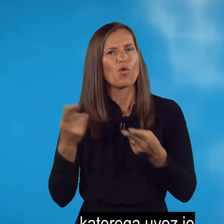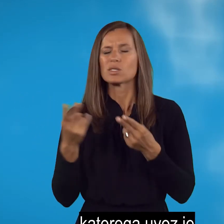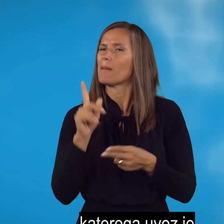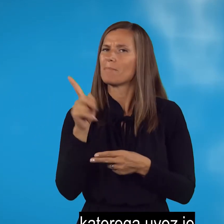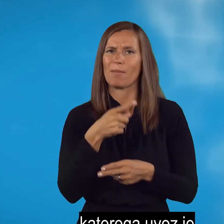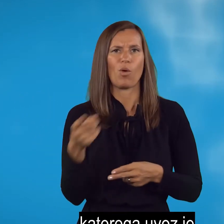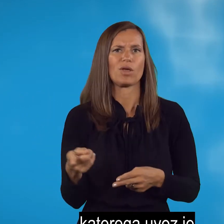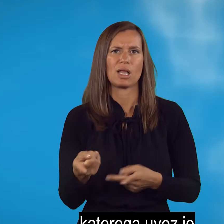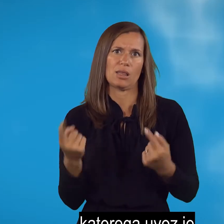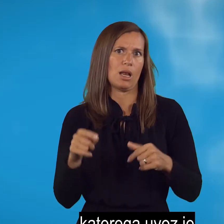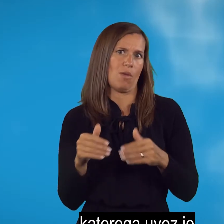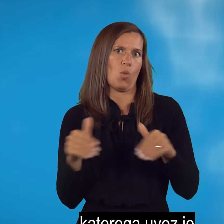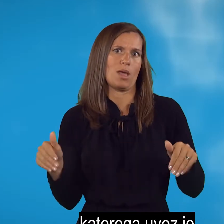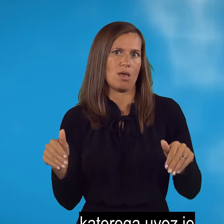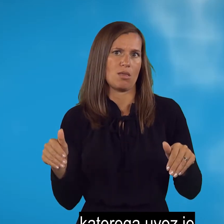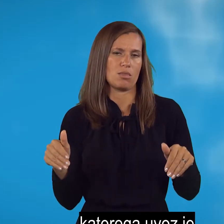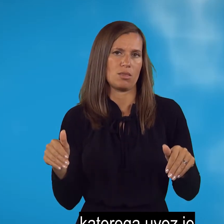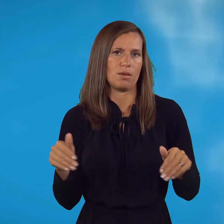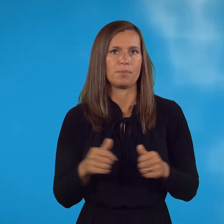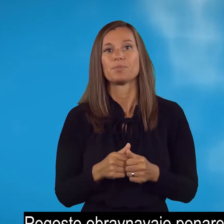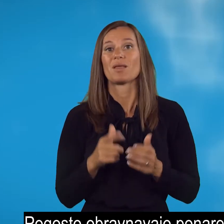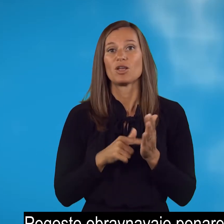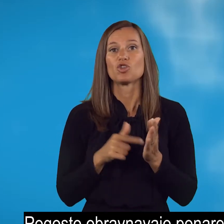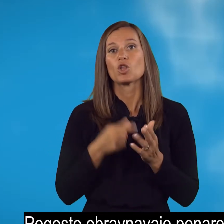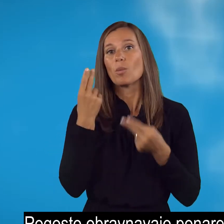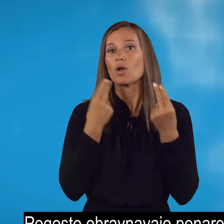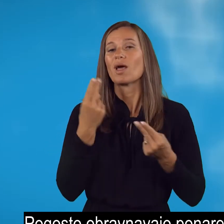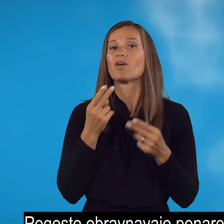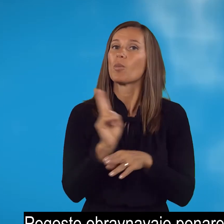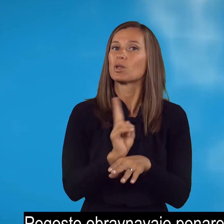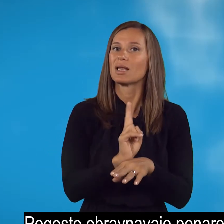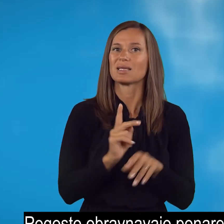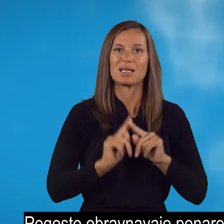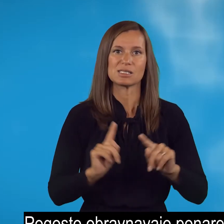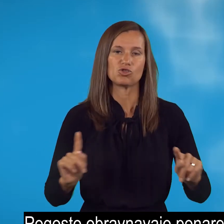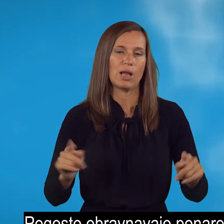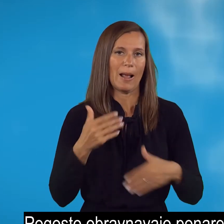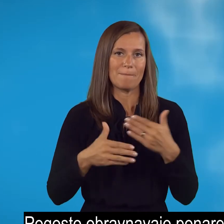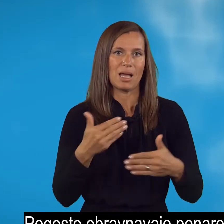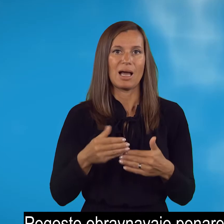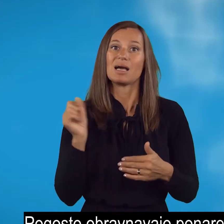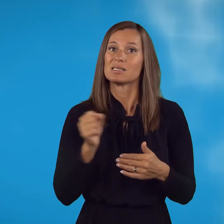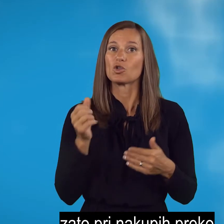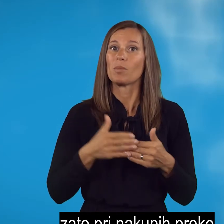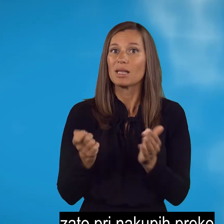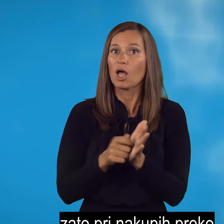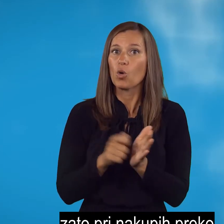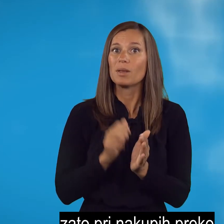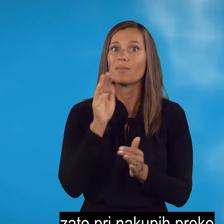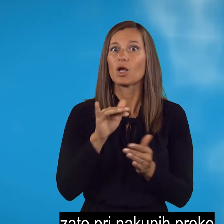je prepovedan ali omejen. Pogosto obravnavajo ponaredke različnega blaga, zato pri nakupih preko